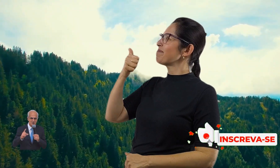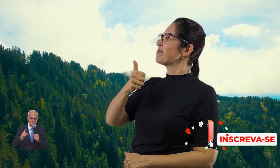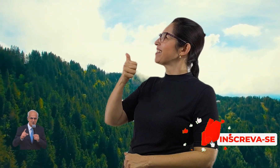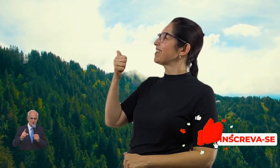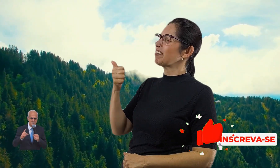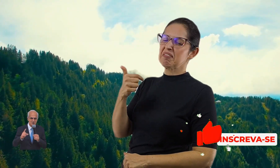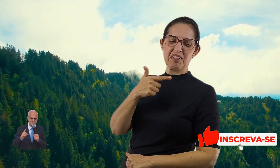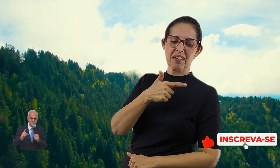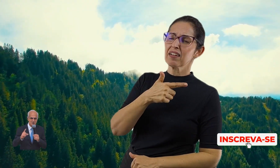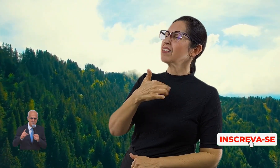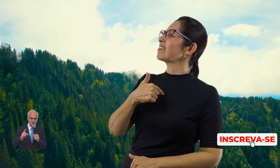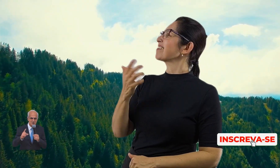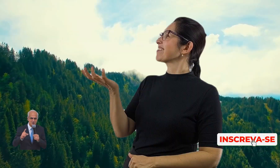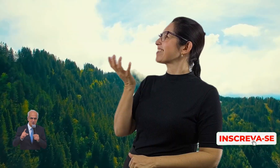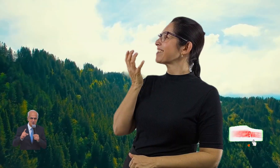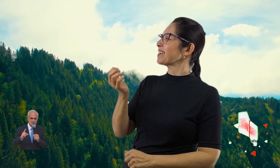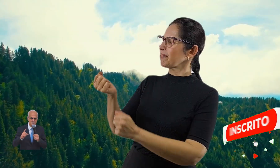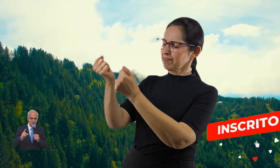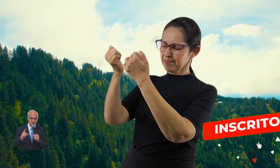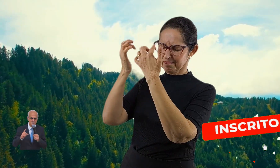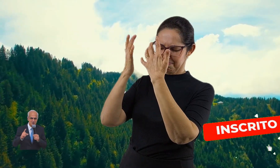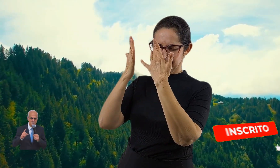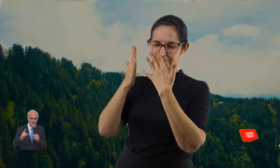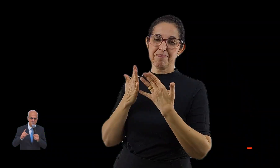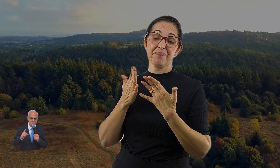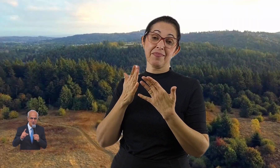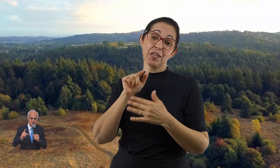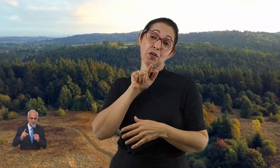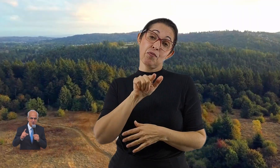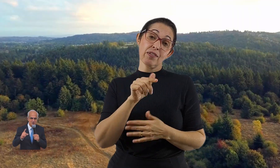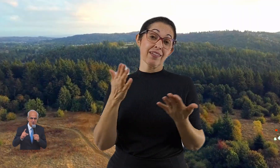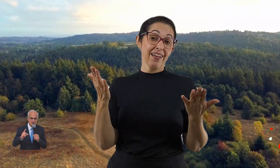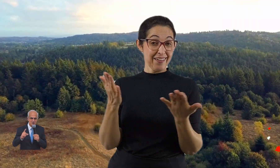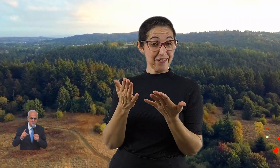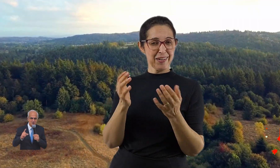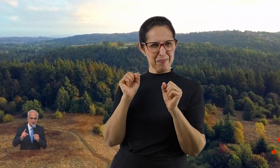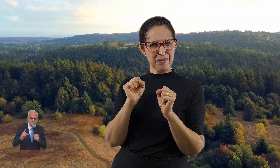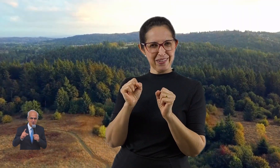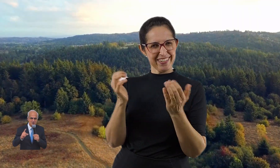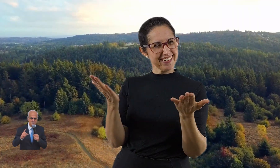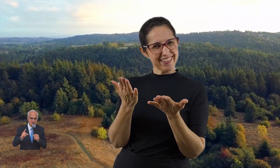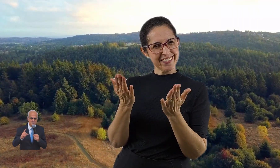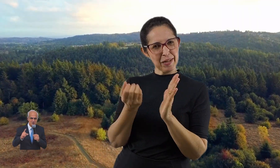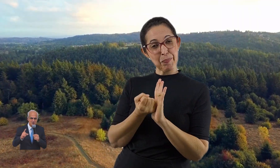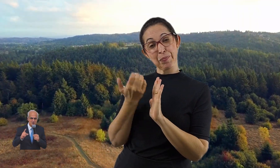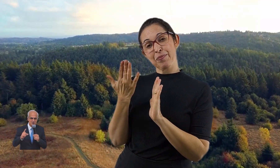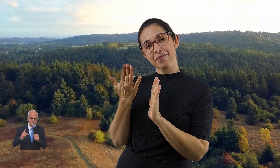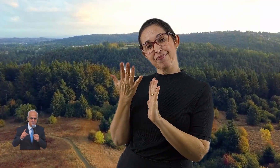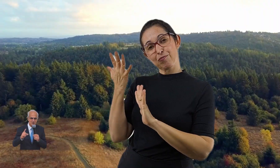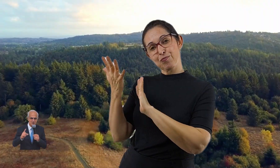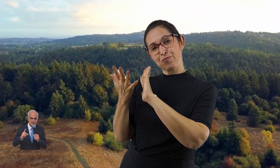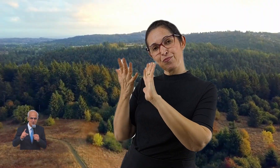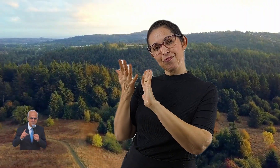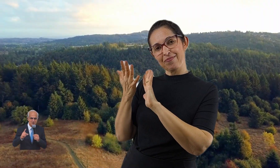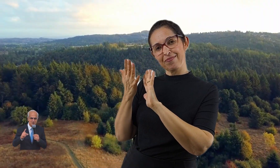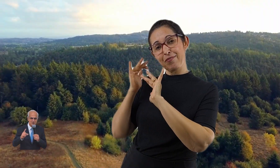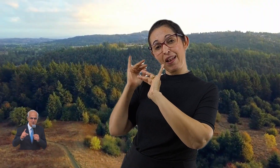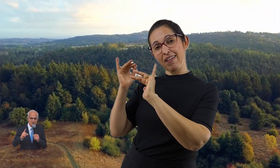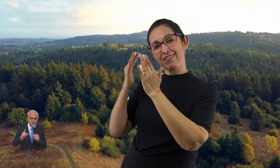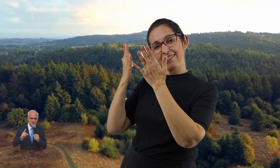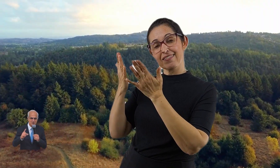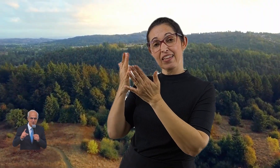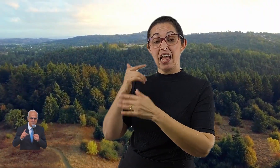Senhor, eu quero a bênção do Senhor. E você vai dizer isso agora para o Senhor. E não tem ninguém bonzinho